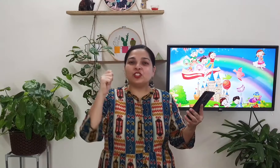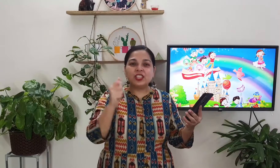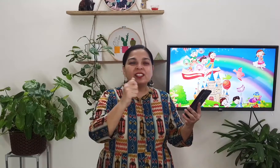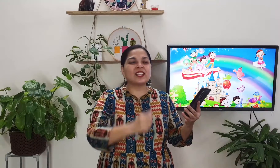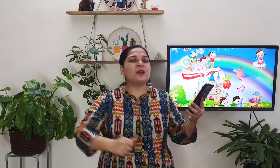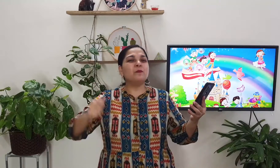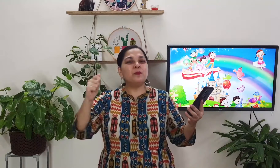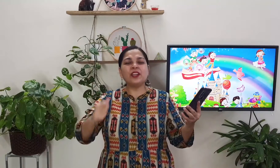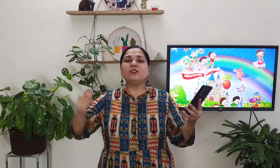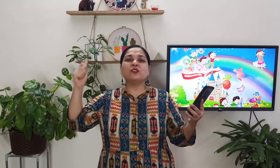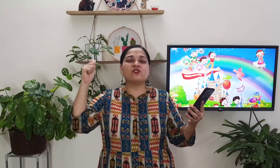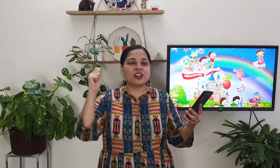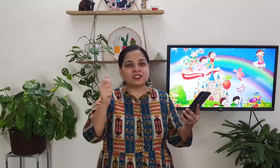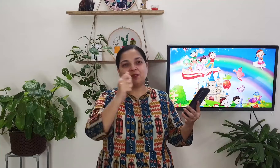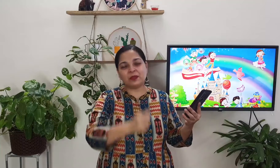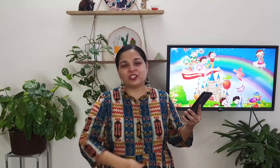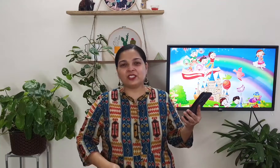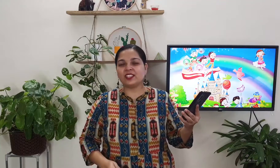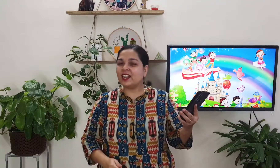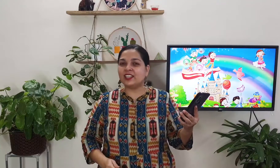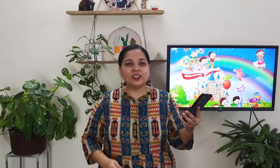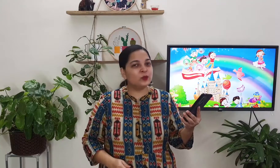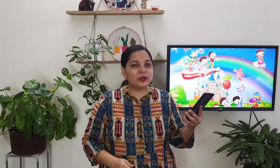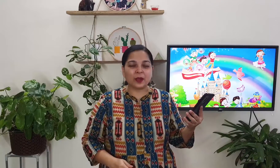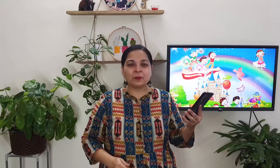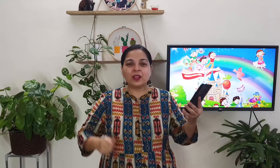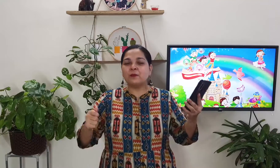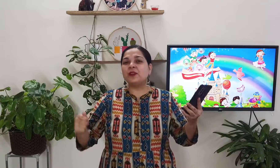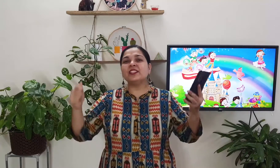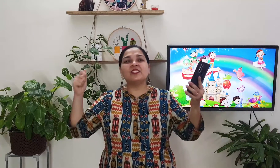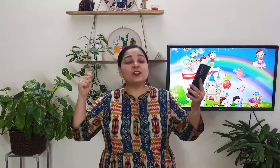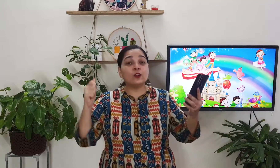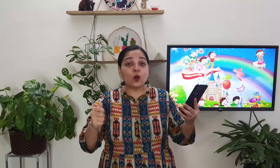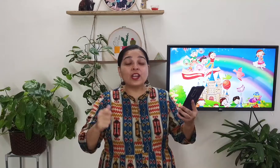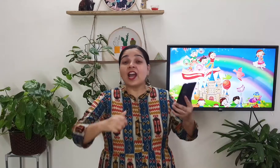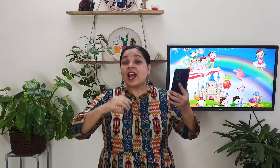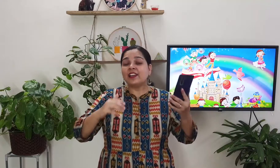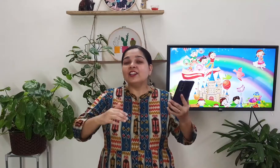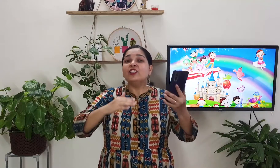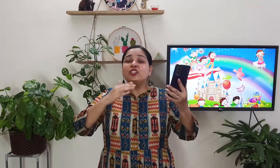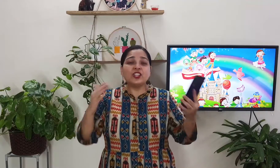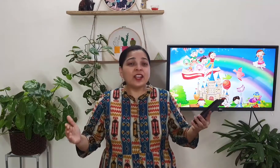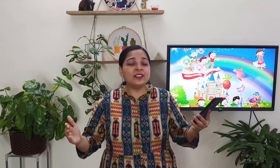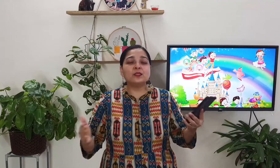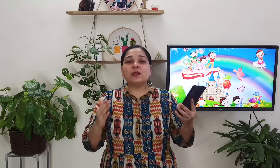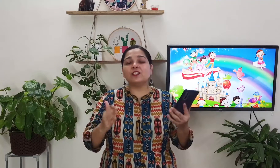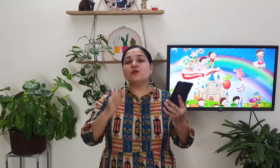உடனே தொடங்கிவிடுங்கள். தைரியமாக இயேசுவின் பெயரை பயன்படுத்தி அந்த மாற்றங்களை செய்யுங்கள்.